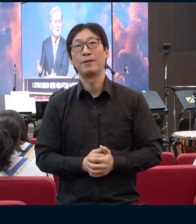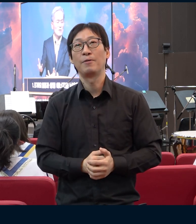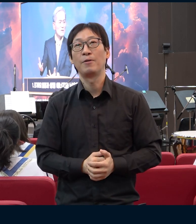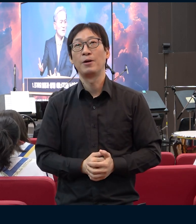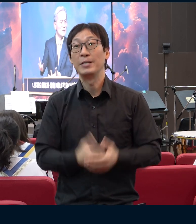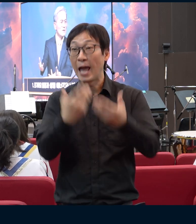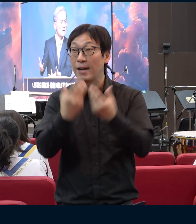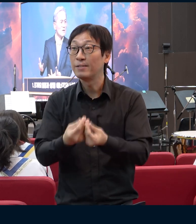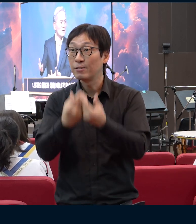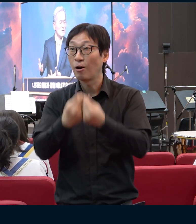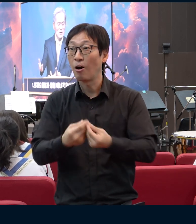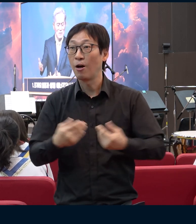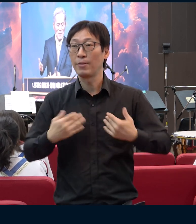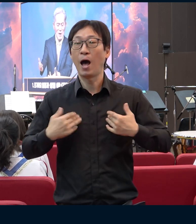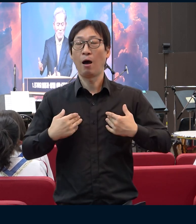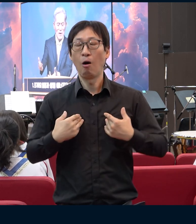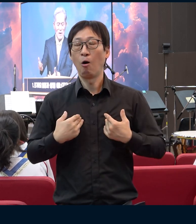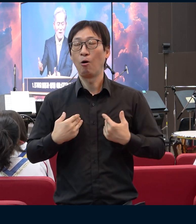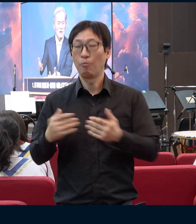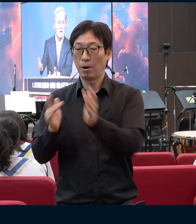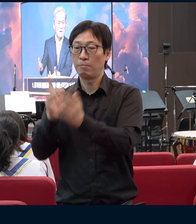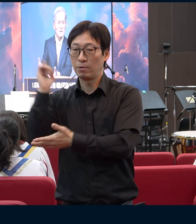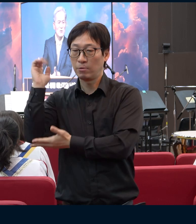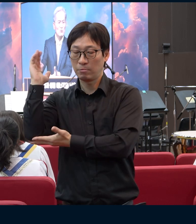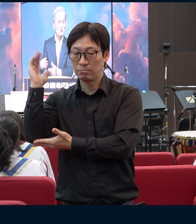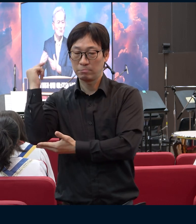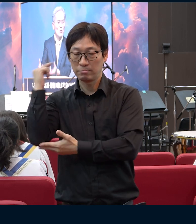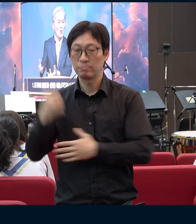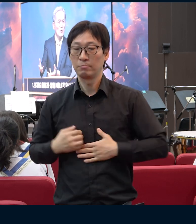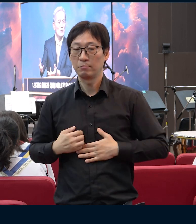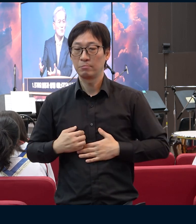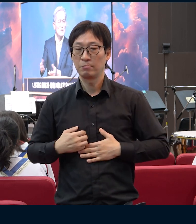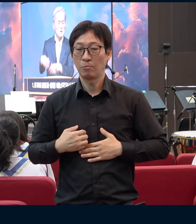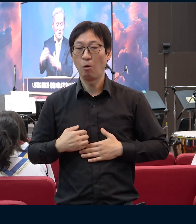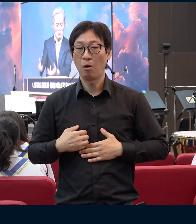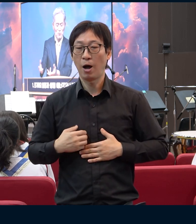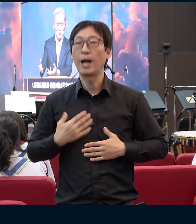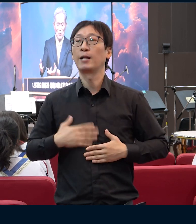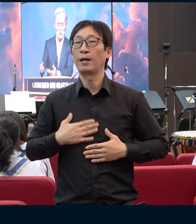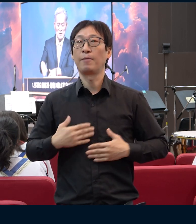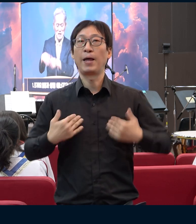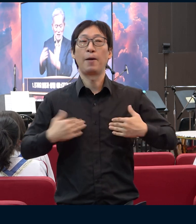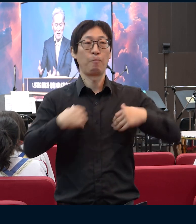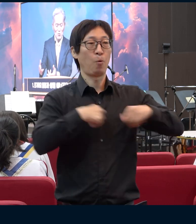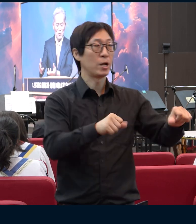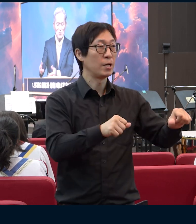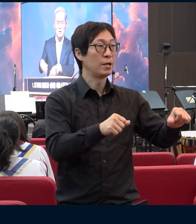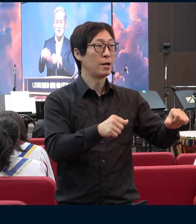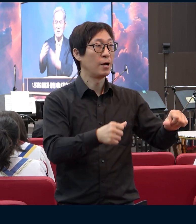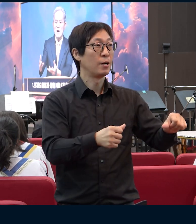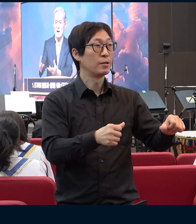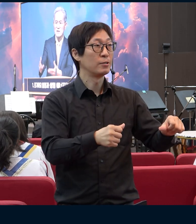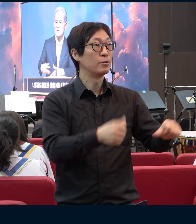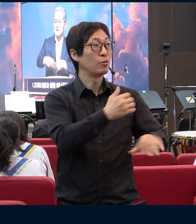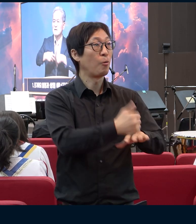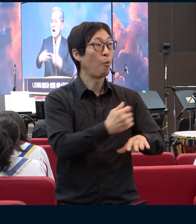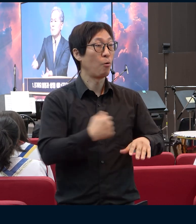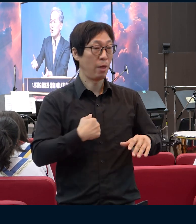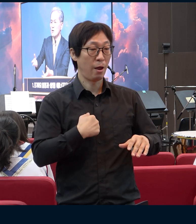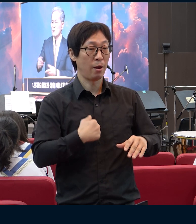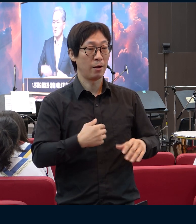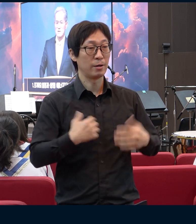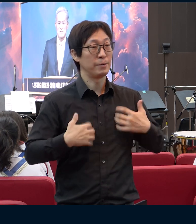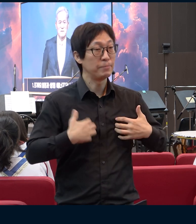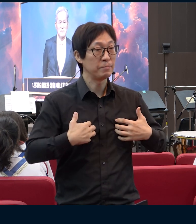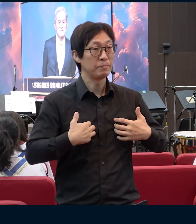포기한다고 하면서 그 마음에 있는 꿈도, 기쁨도, 기대도, 희망까지